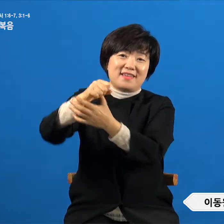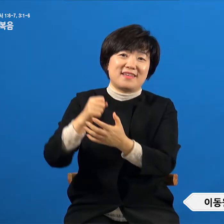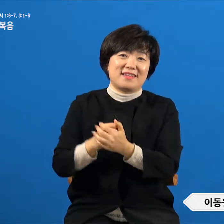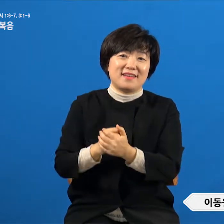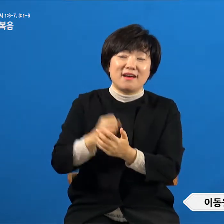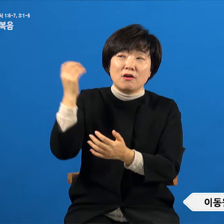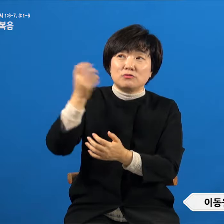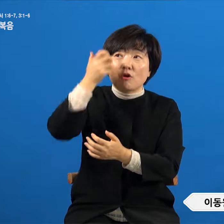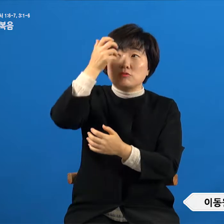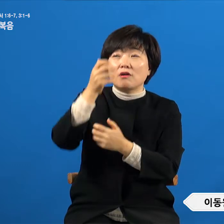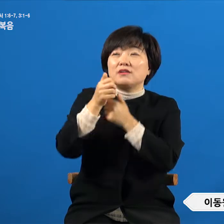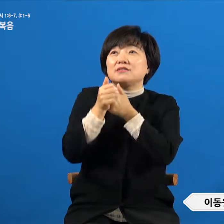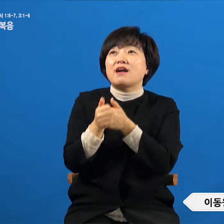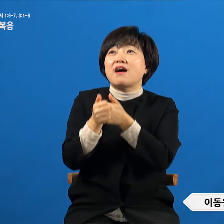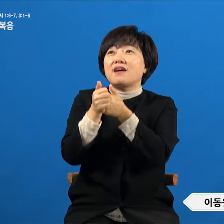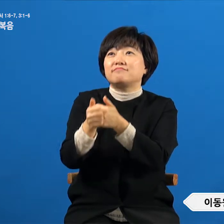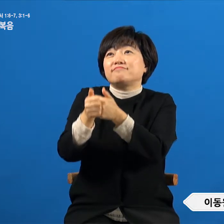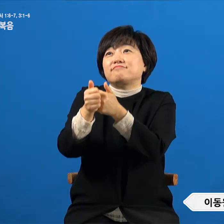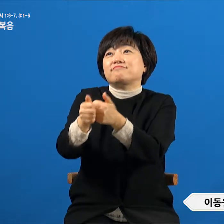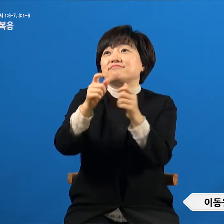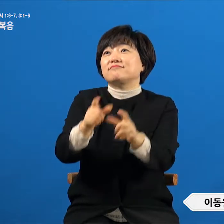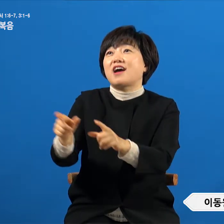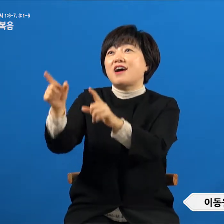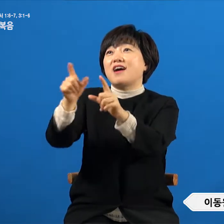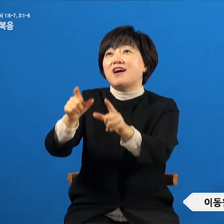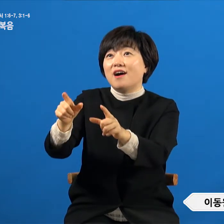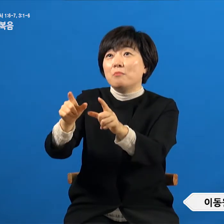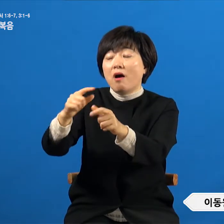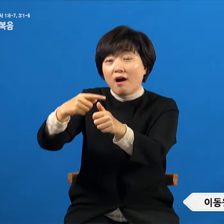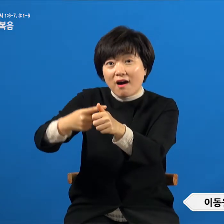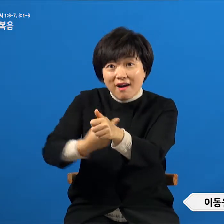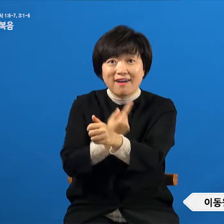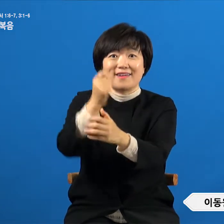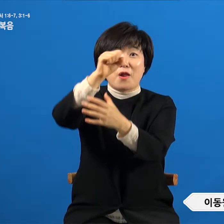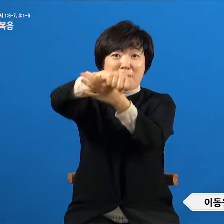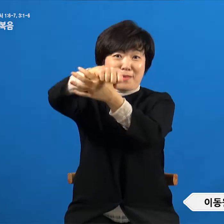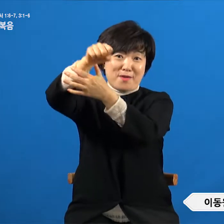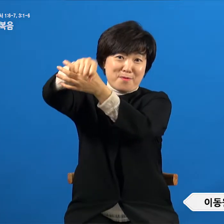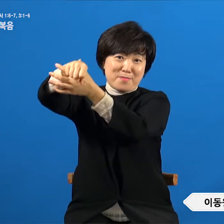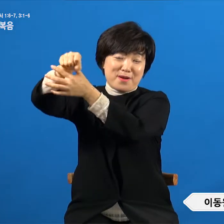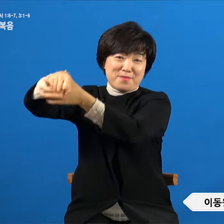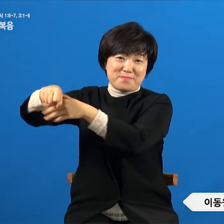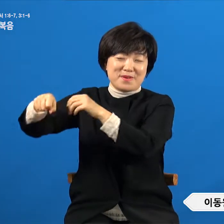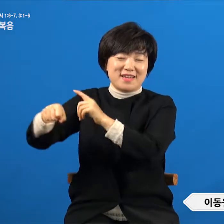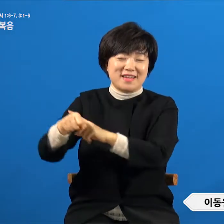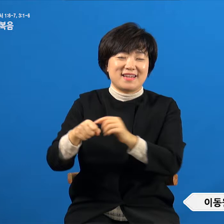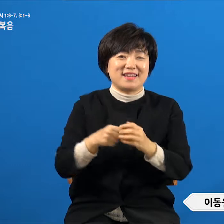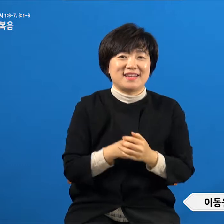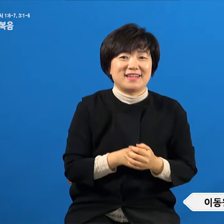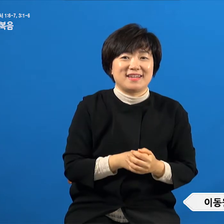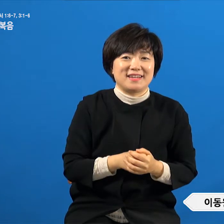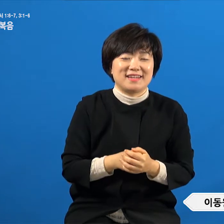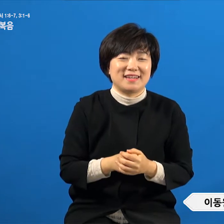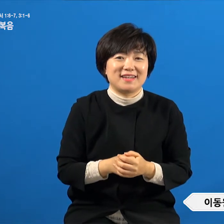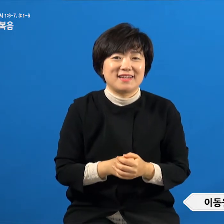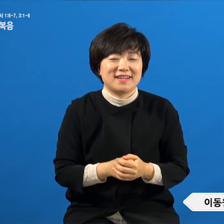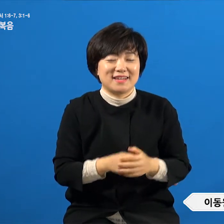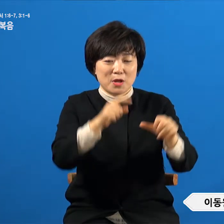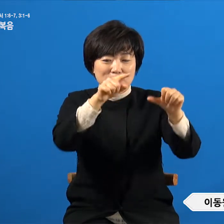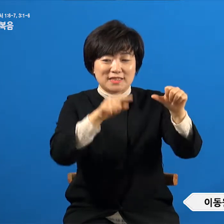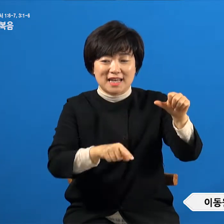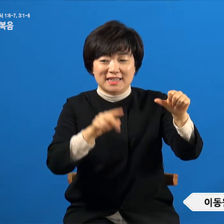따라 살다 보면 성령의 열매를 맺게 되는 것이에요. 갈라디아서에 있죠? 갈라디아서 5장 22절,